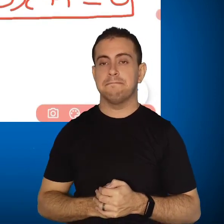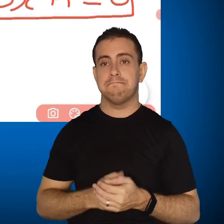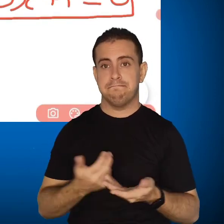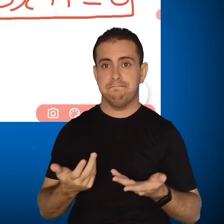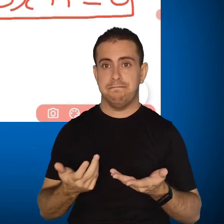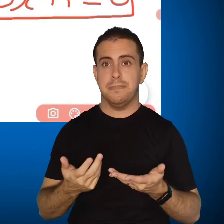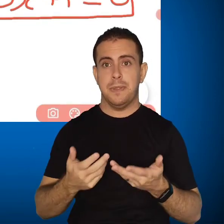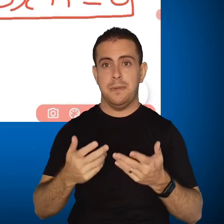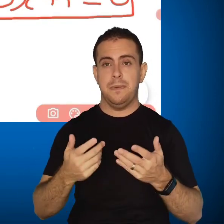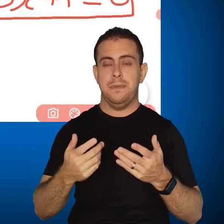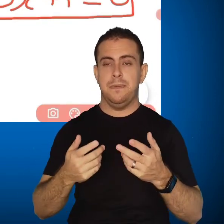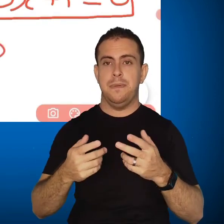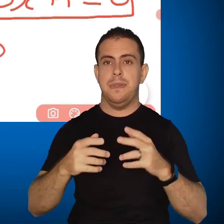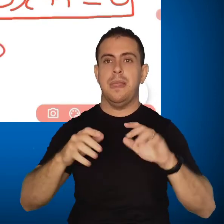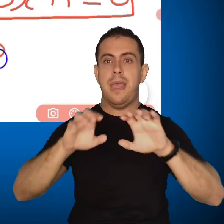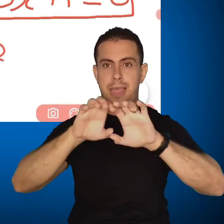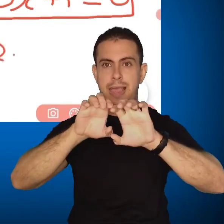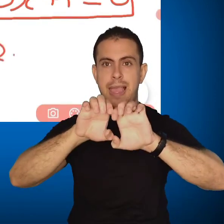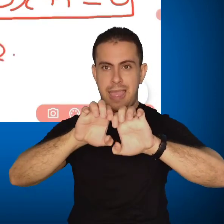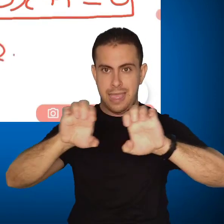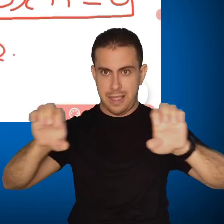A equação